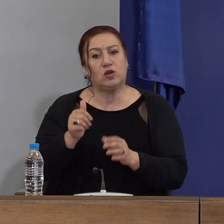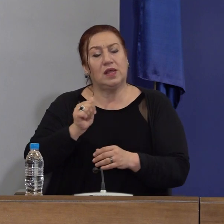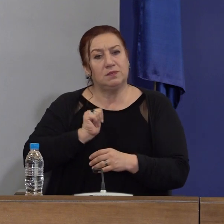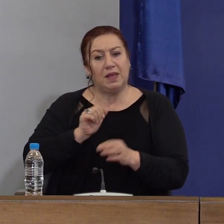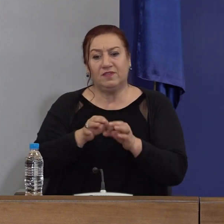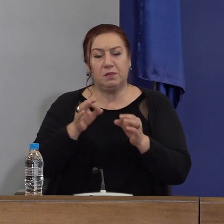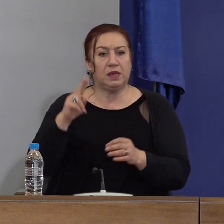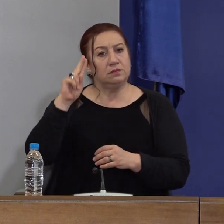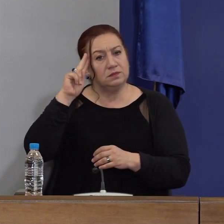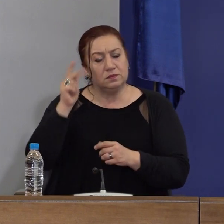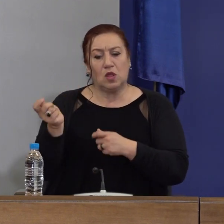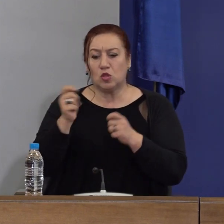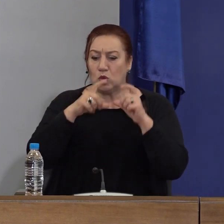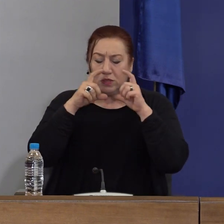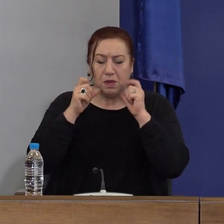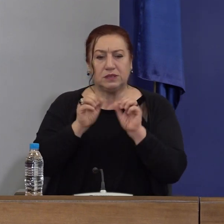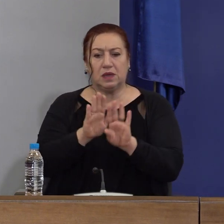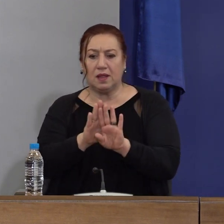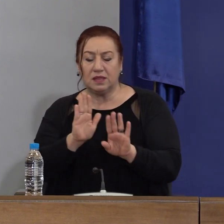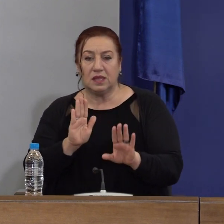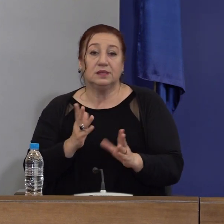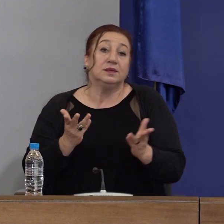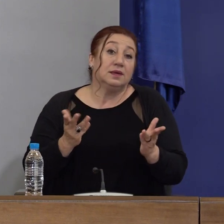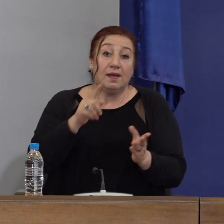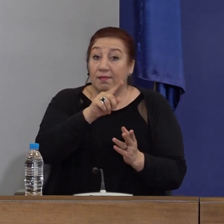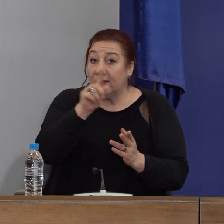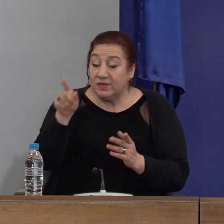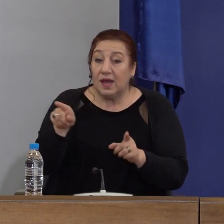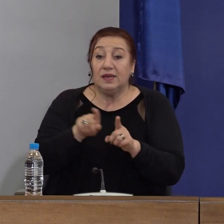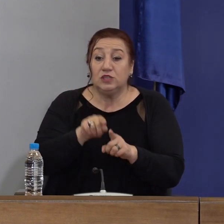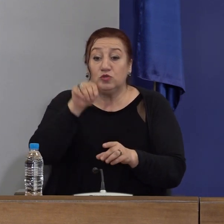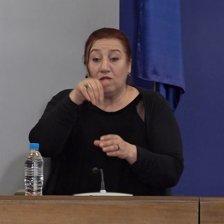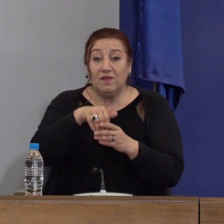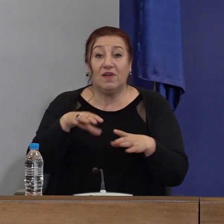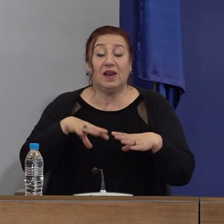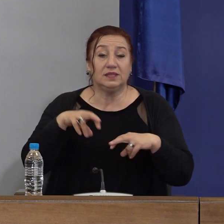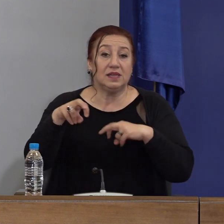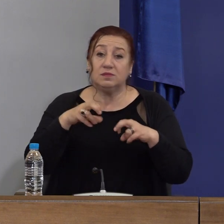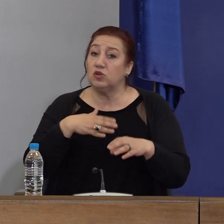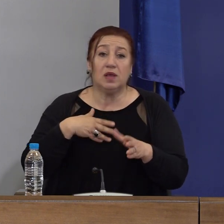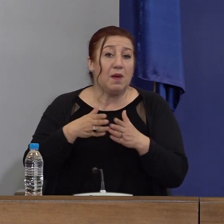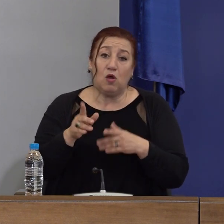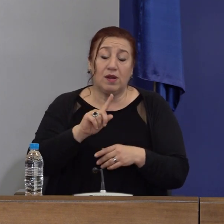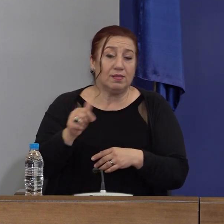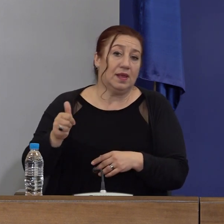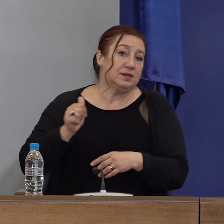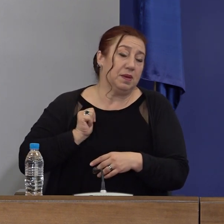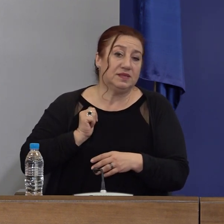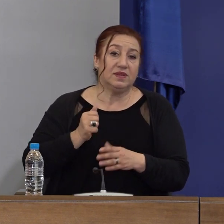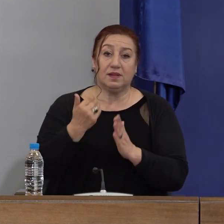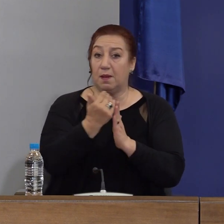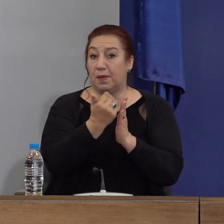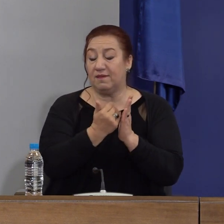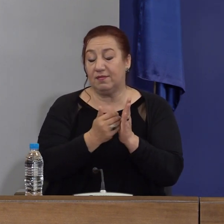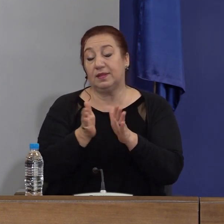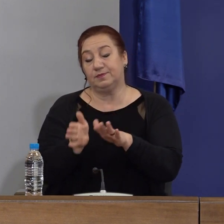но както навсякъде, така и там по някой път има хора, които не спазват. Що се отнася до клъстерите,